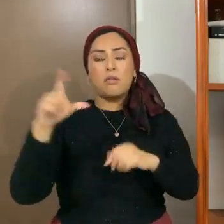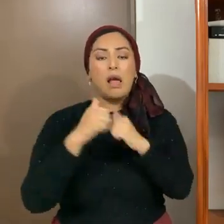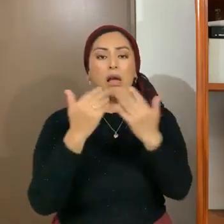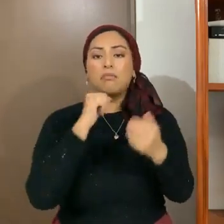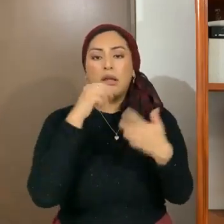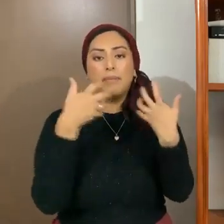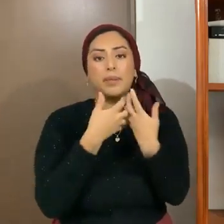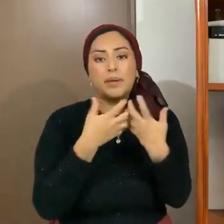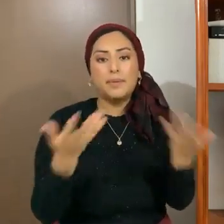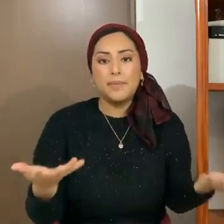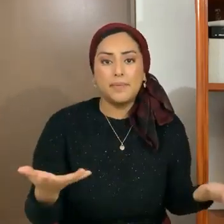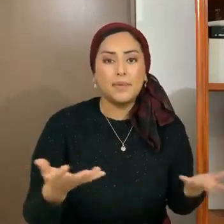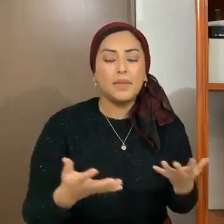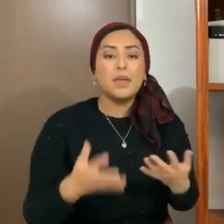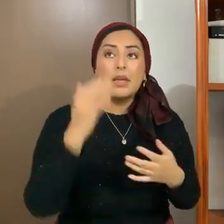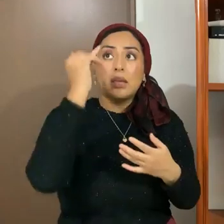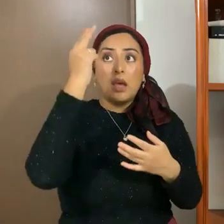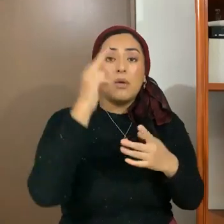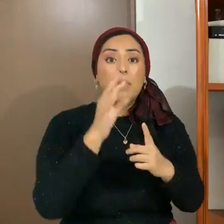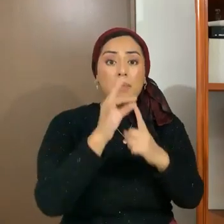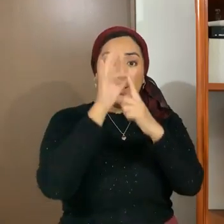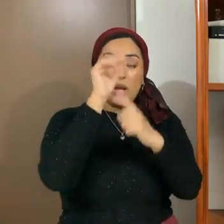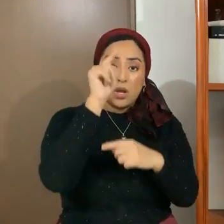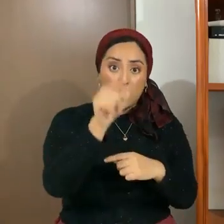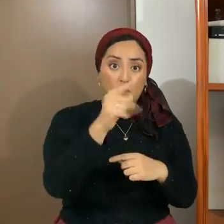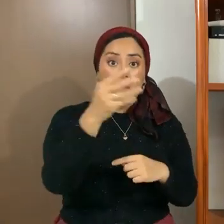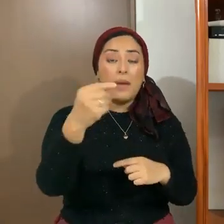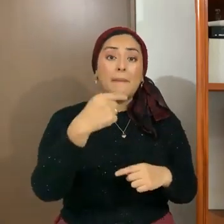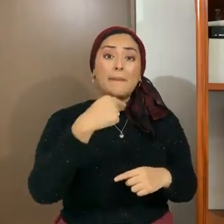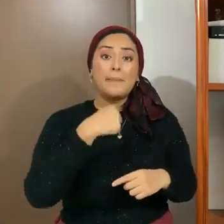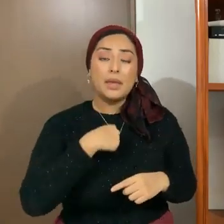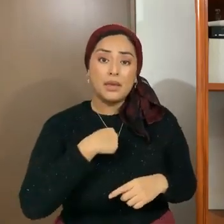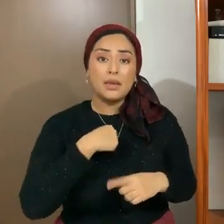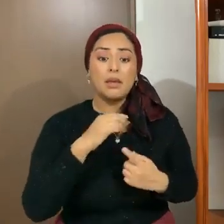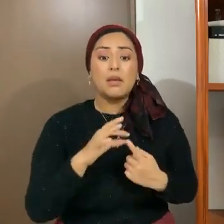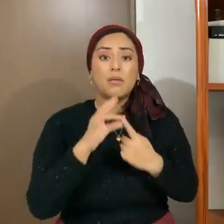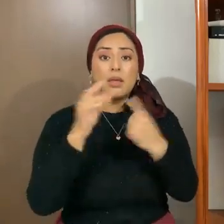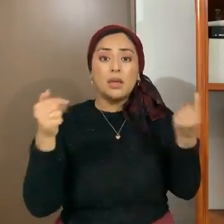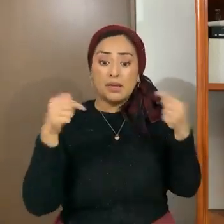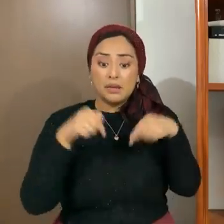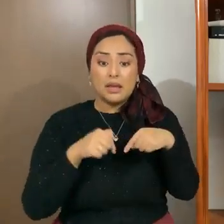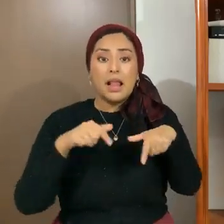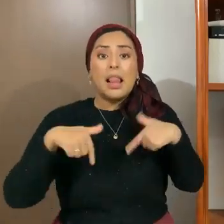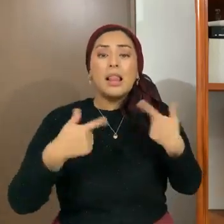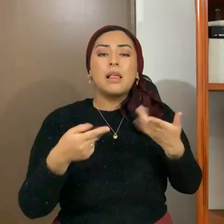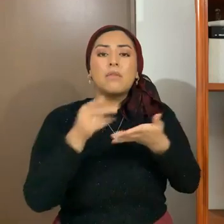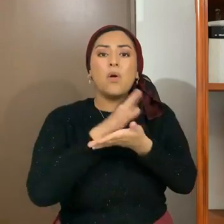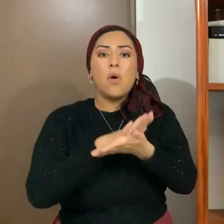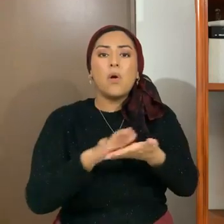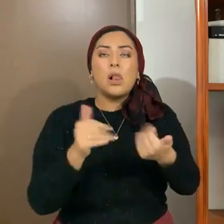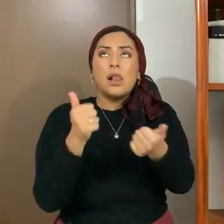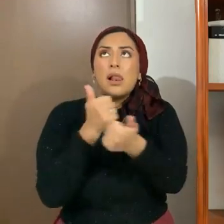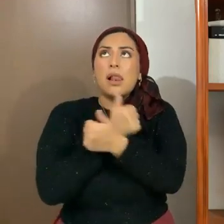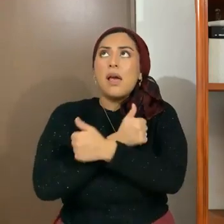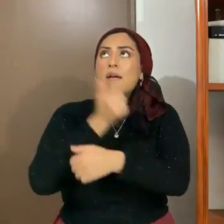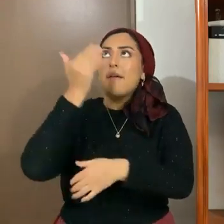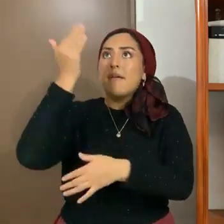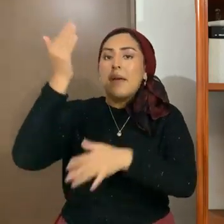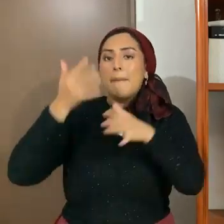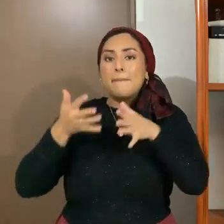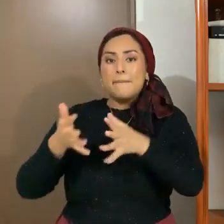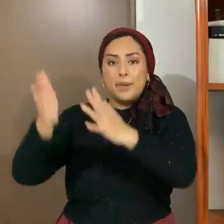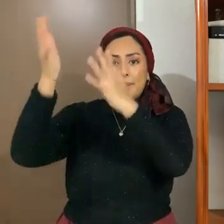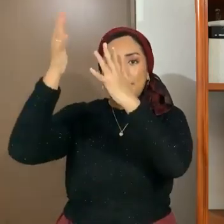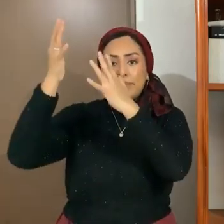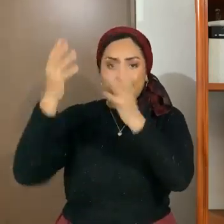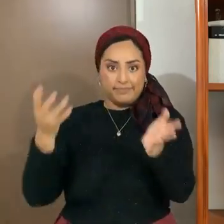Eterno no te llamó para eso. El Eterno te llamó a ti y a mí, nos llamó para estar en santidad, para amarle y para adorarle.